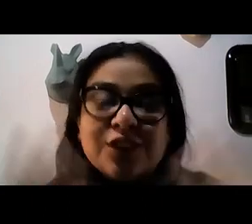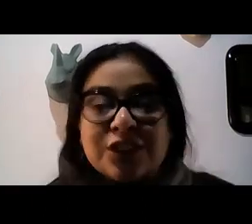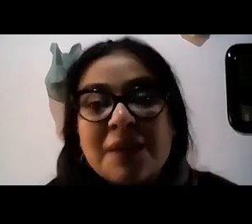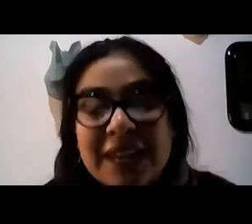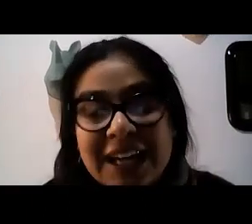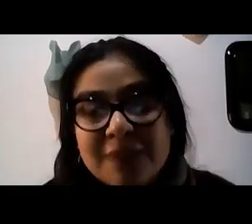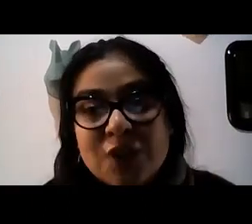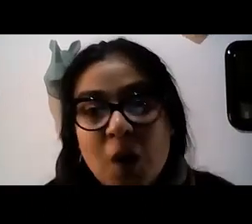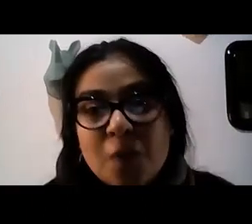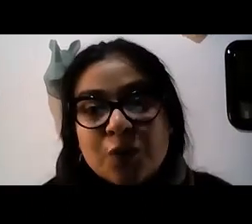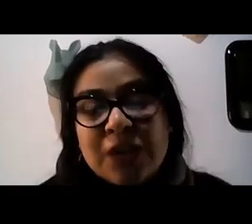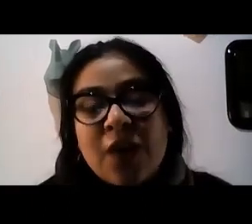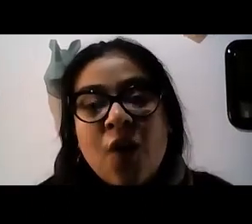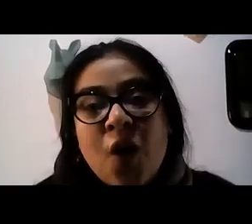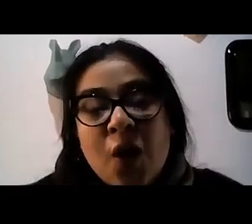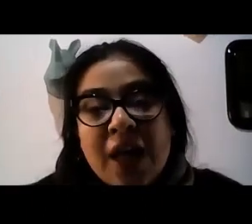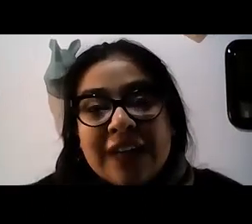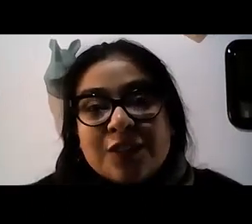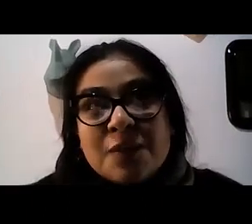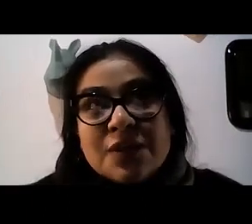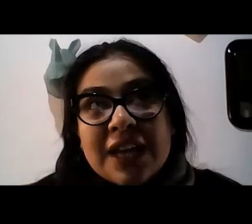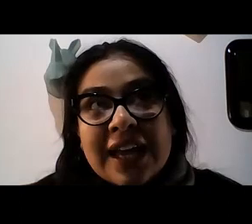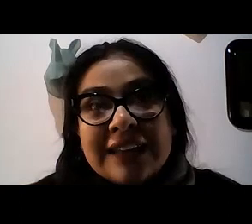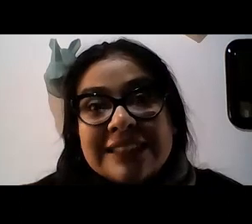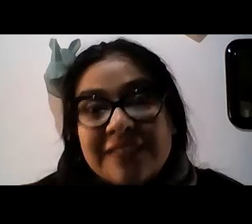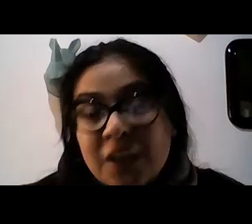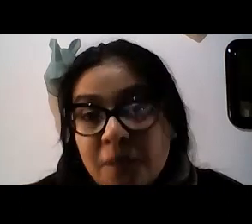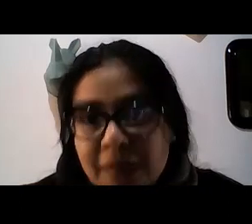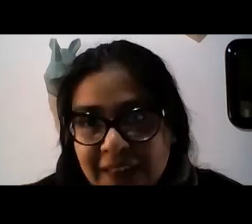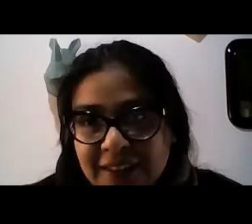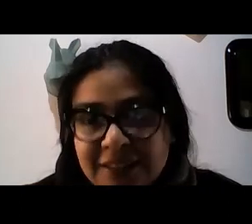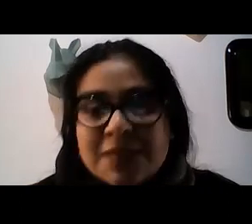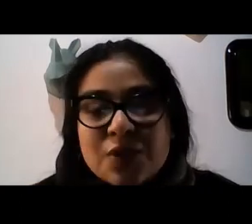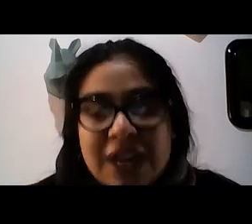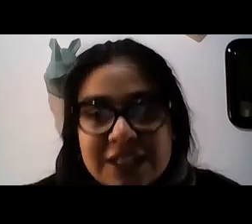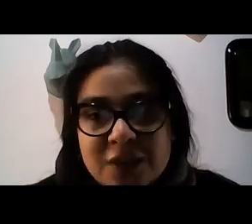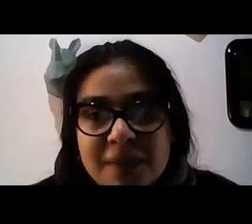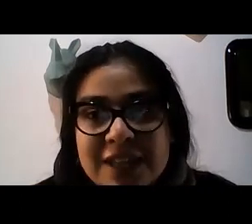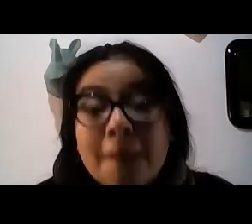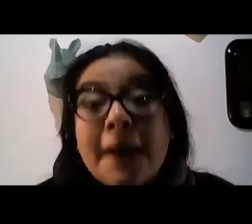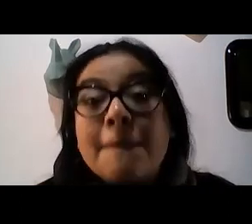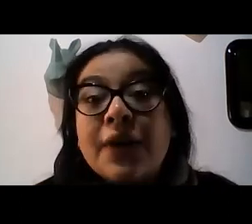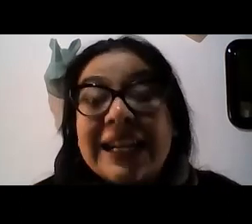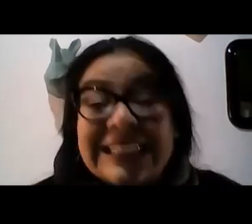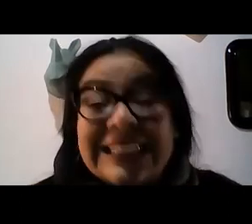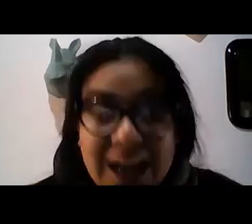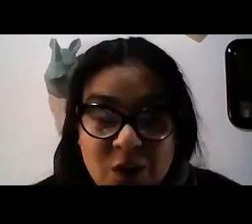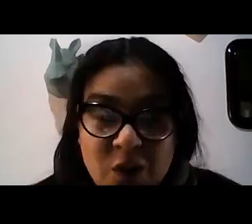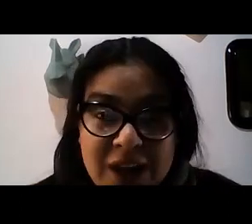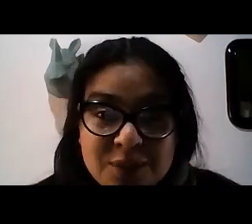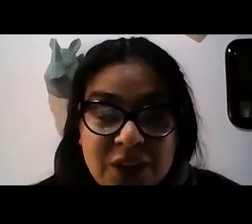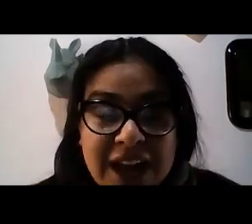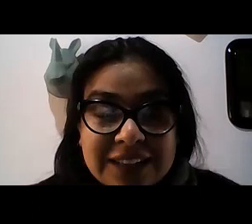comunidades. Nosotros también creemos que como museo somos, si bien un medio y hacemos un ejercicio de mediación para poner en